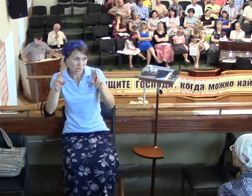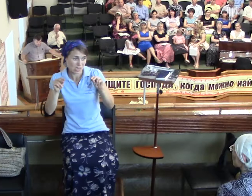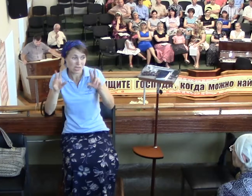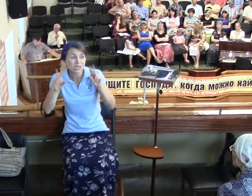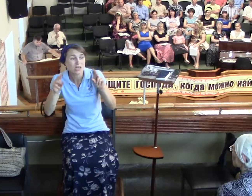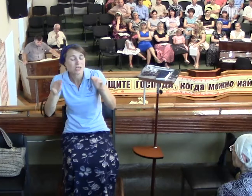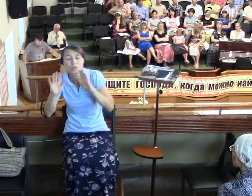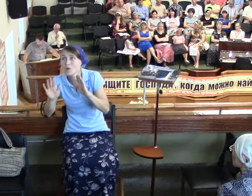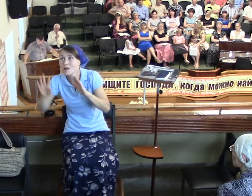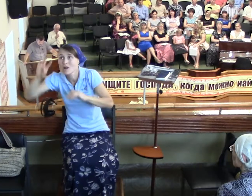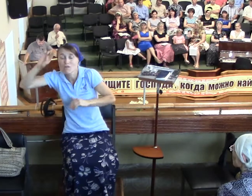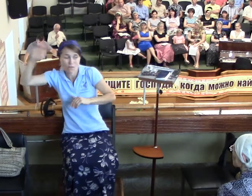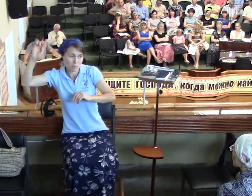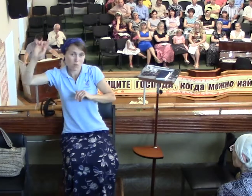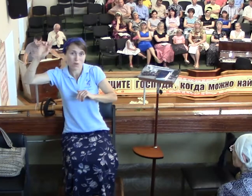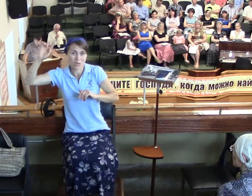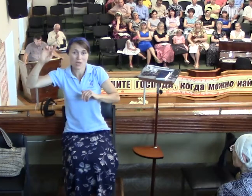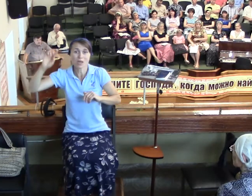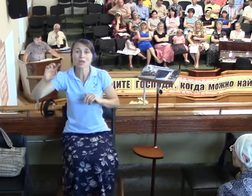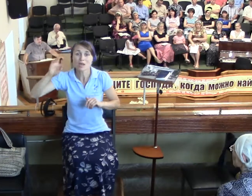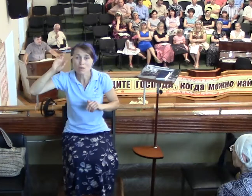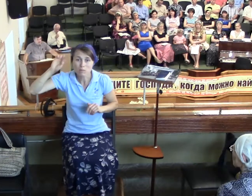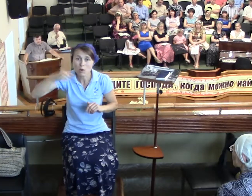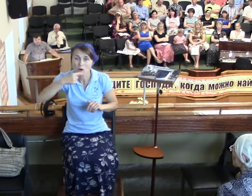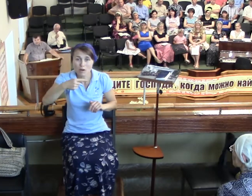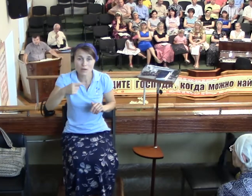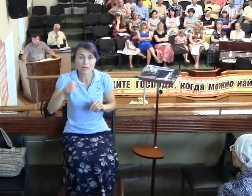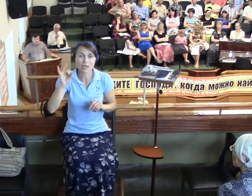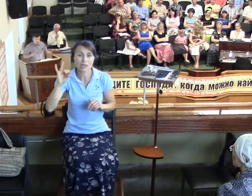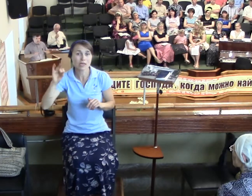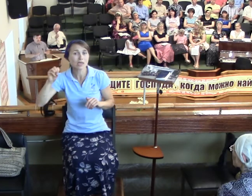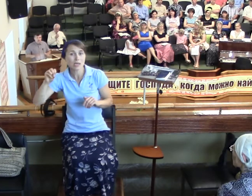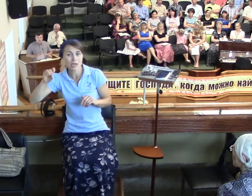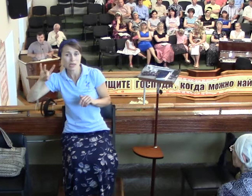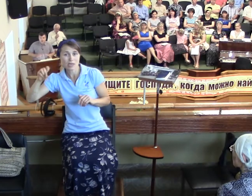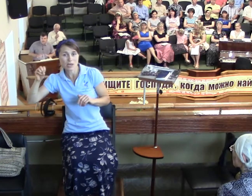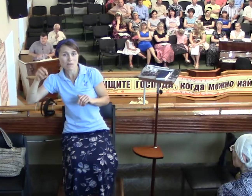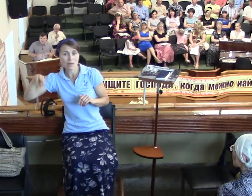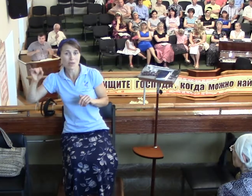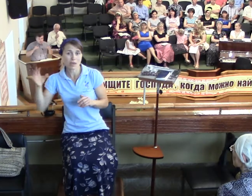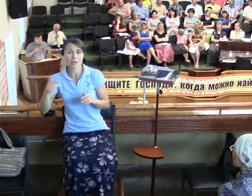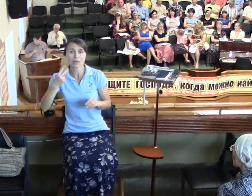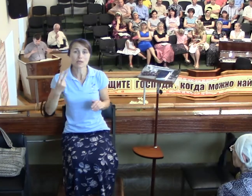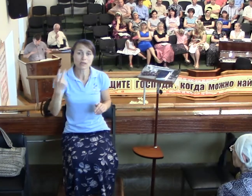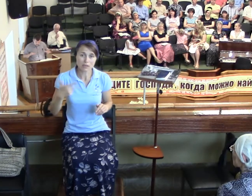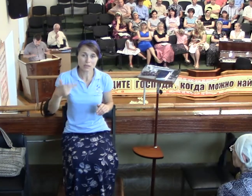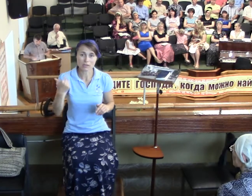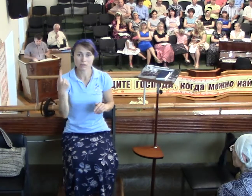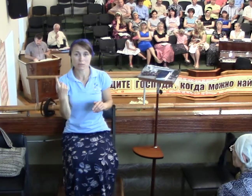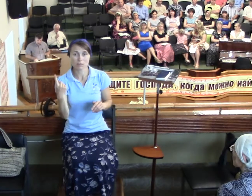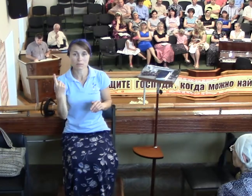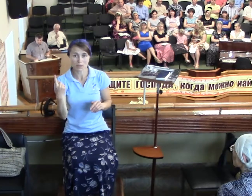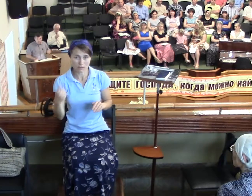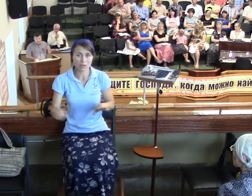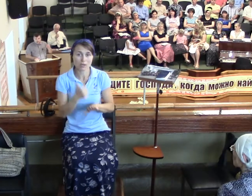тебя, и потому простер к тебе благоволение». Вы знаете, Давид, как я уже говорил, мог бы полагаться на очень мудрых